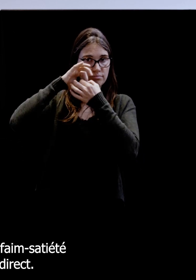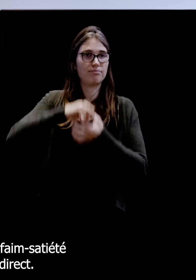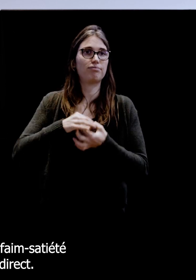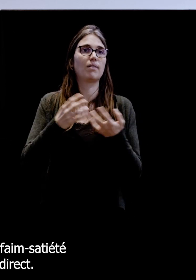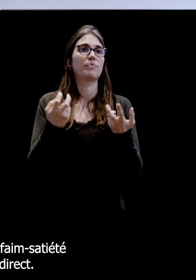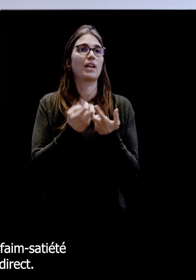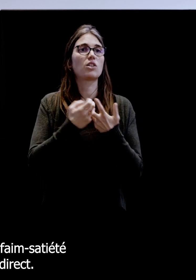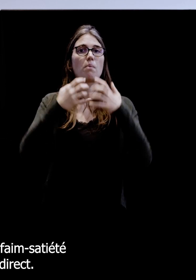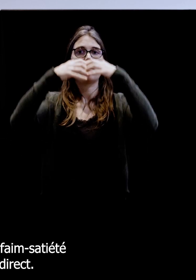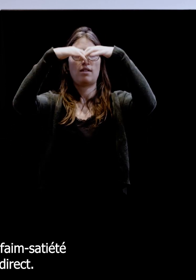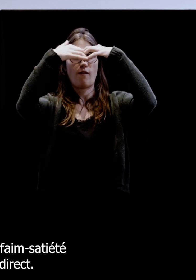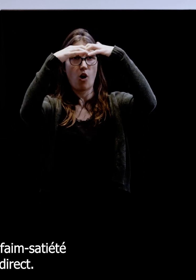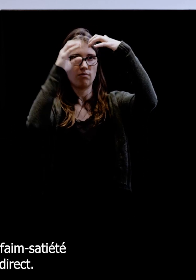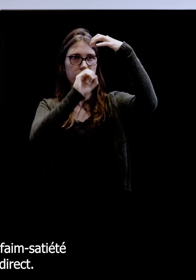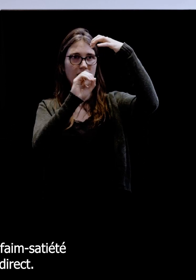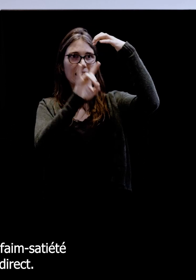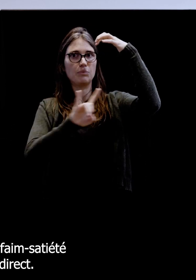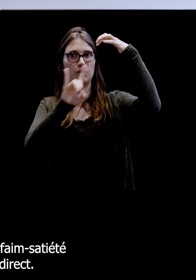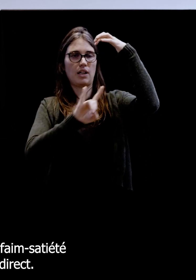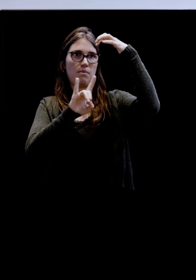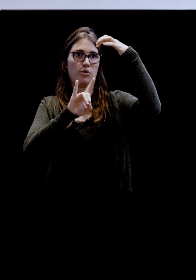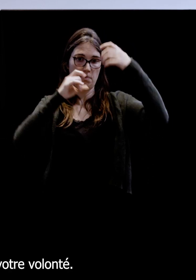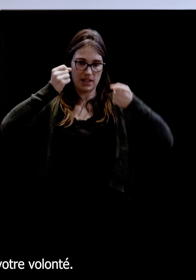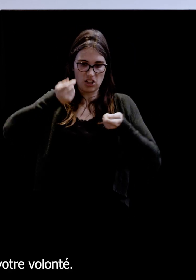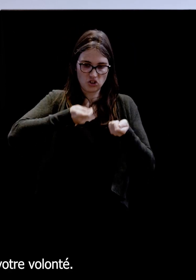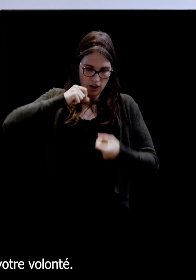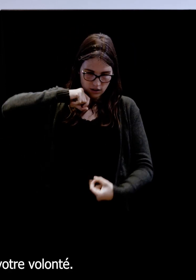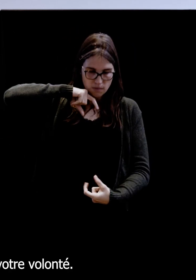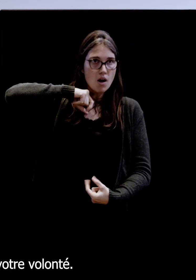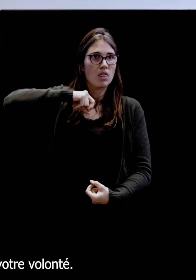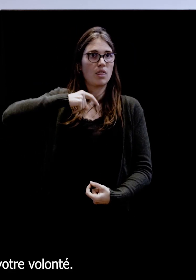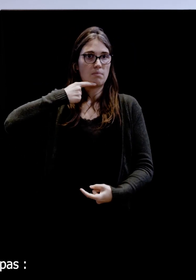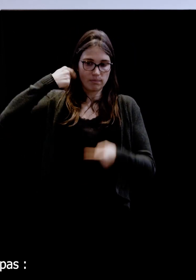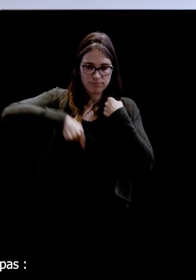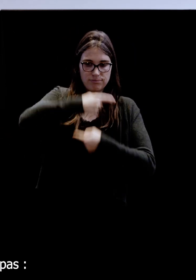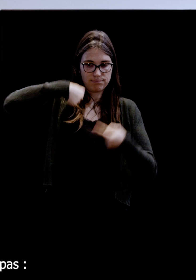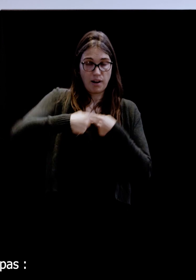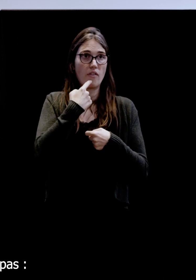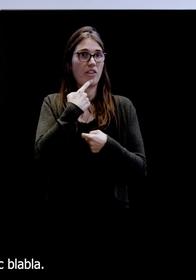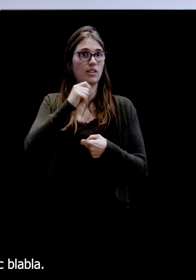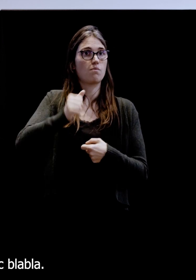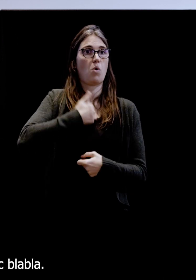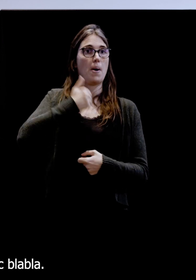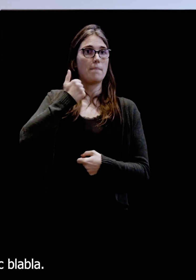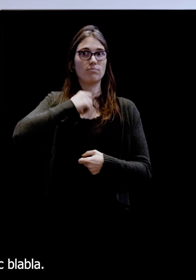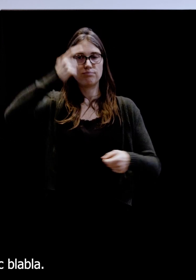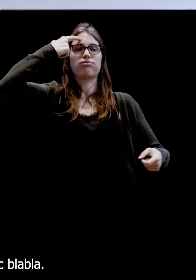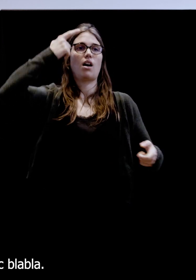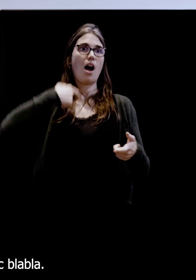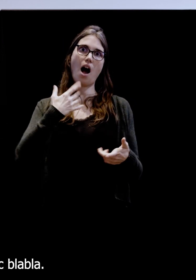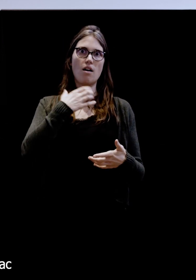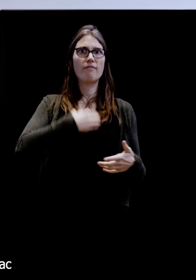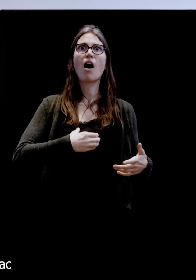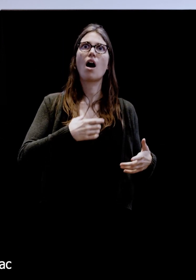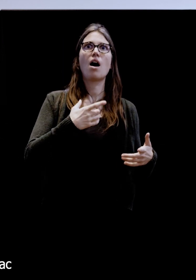régulateur faim-satiété, qui est extrêmement direct, j'allais dire. Ça ne passe même pas par votre volonté. Vous ne vous dites pas j'ai plus faim parce que mon